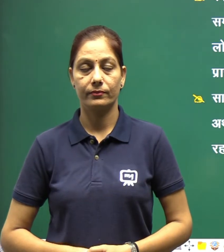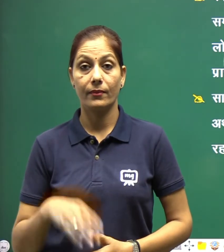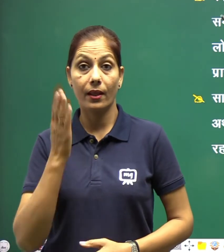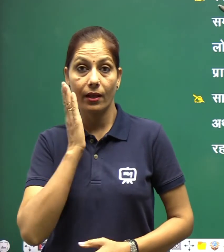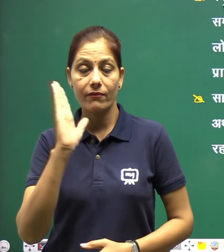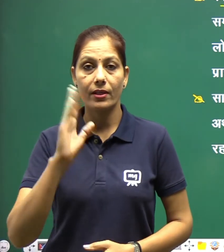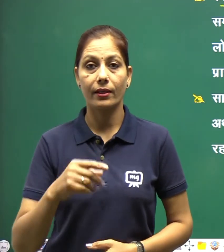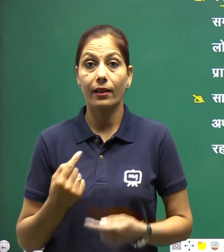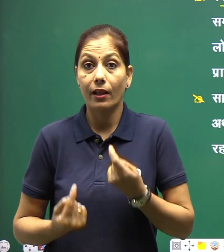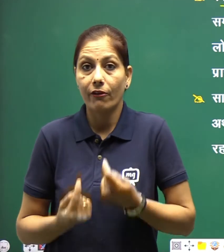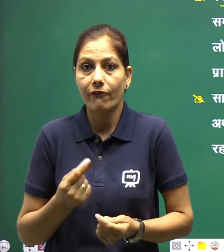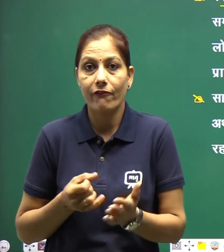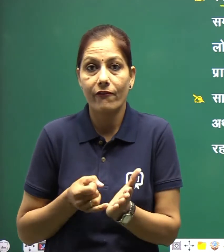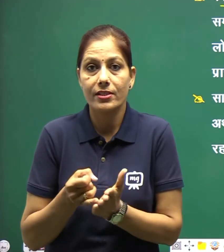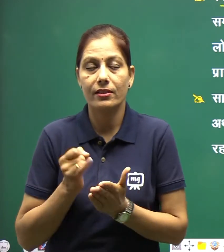कविता की फसल